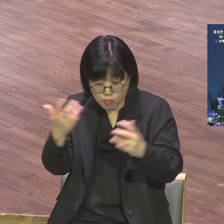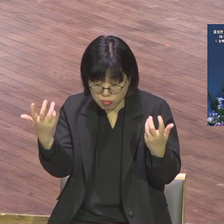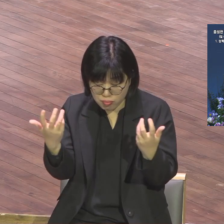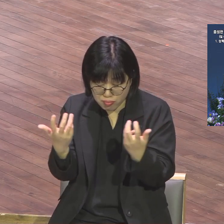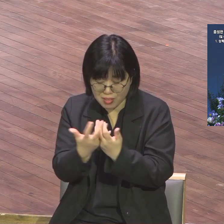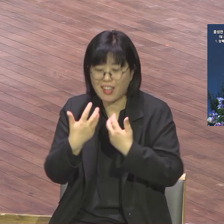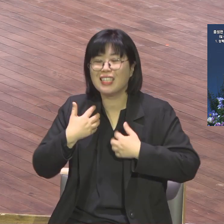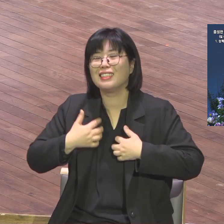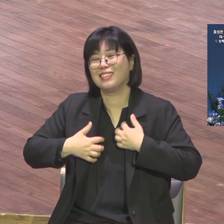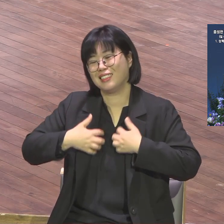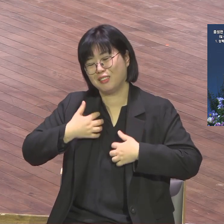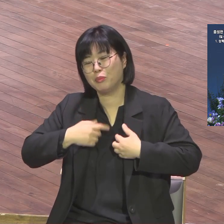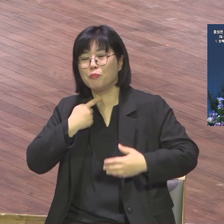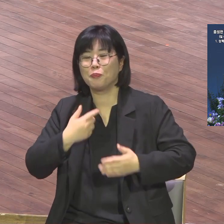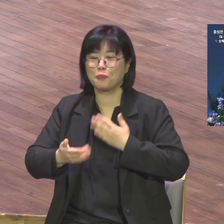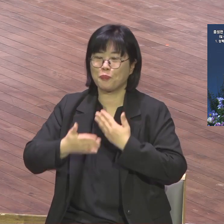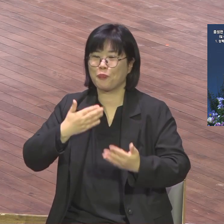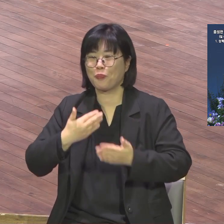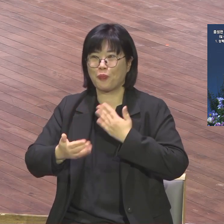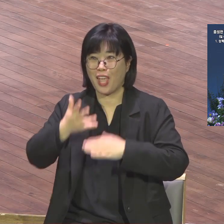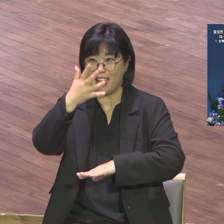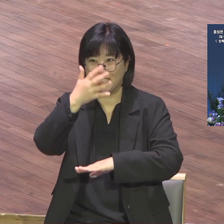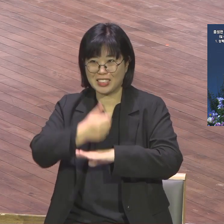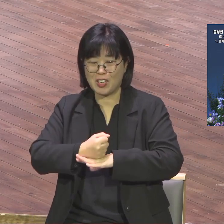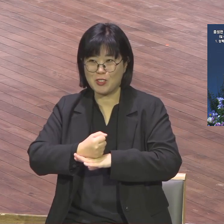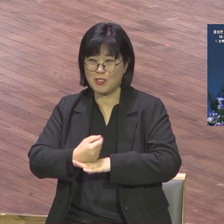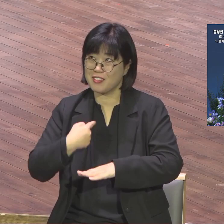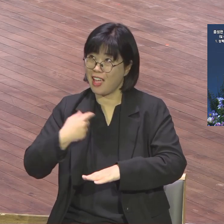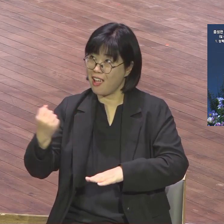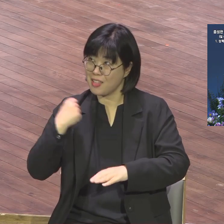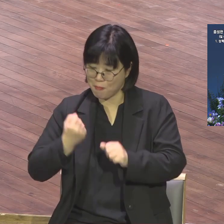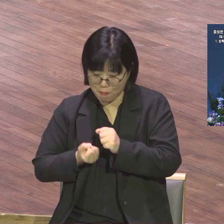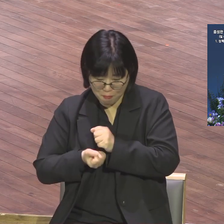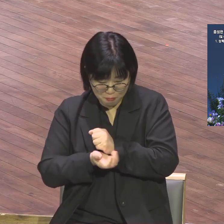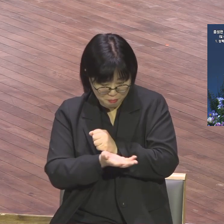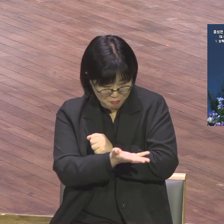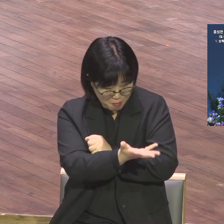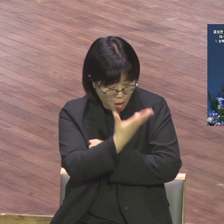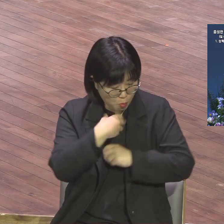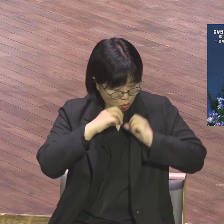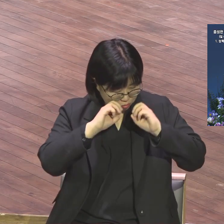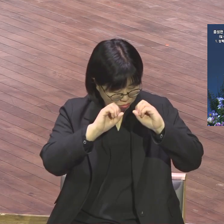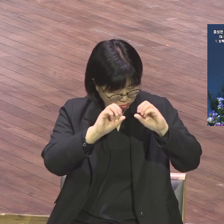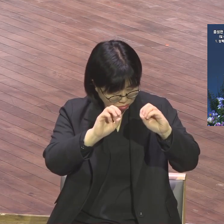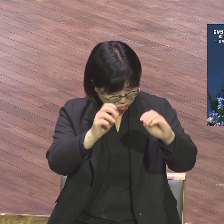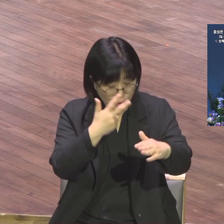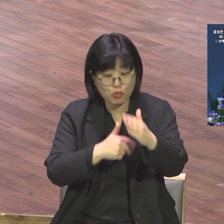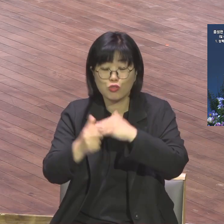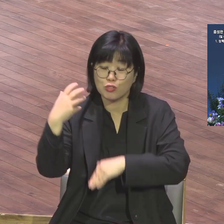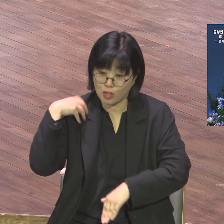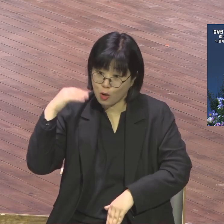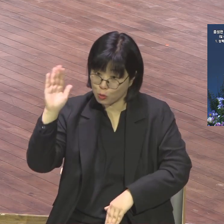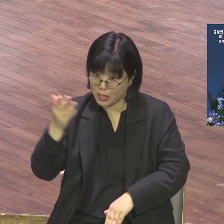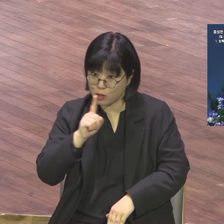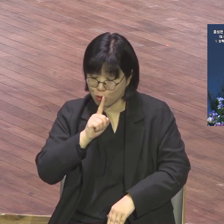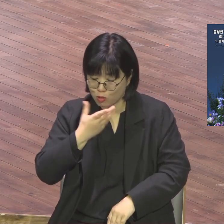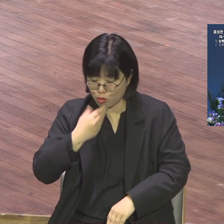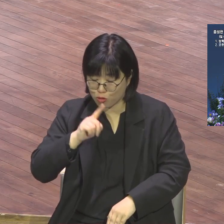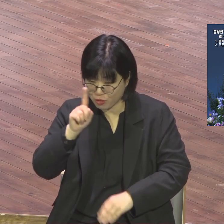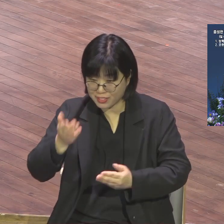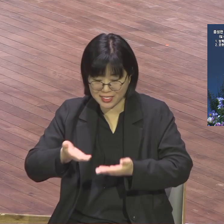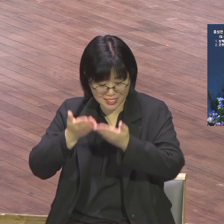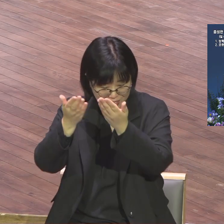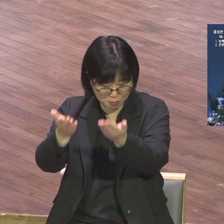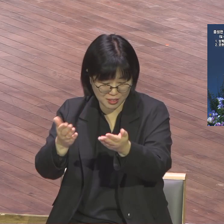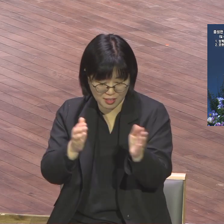삶을 살면서 복음의 선앙 영향력을 여러분 입혀나가시기를 제물로 축복합니다. 두 번째로